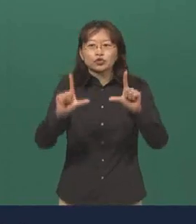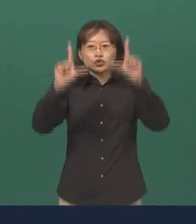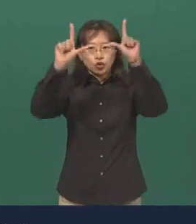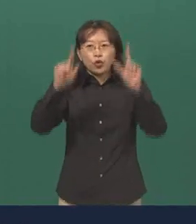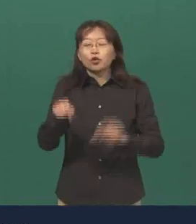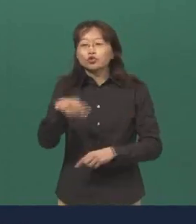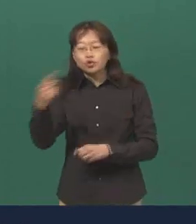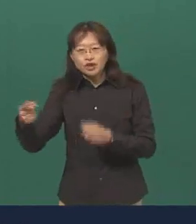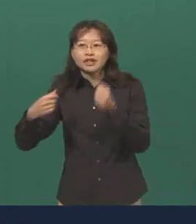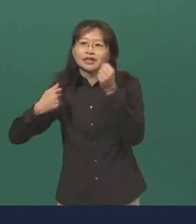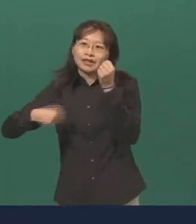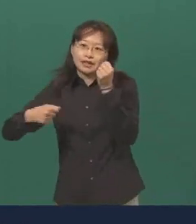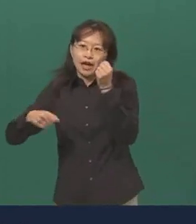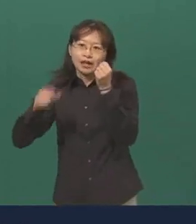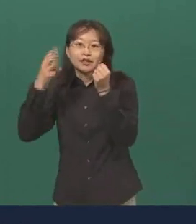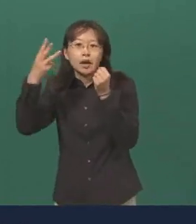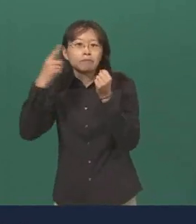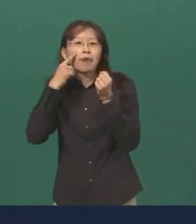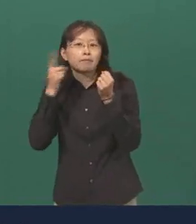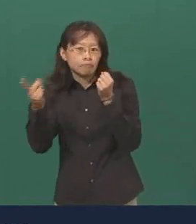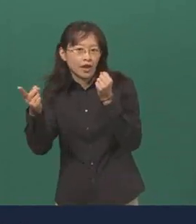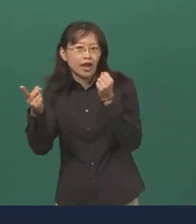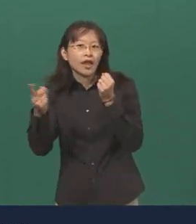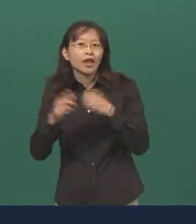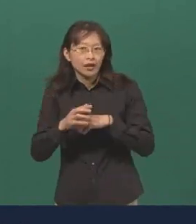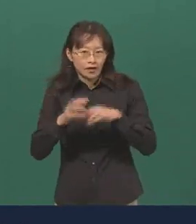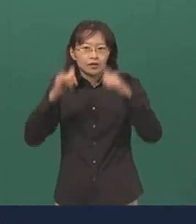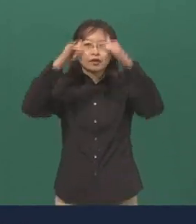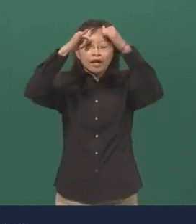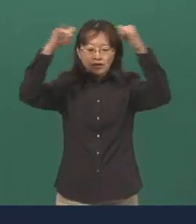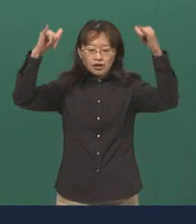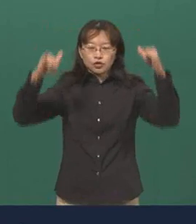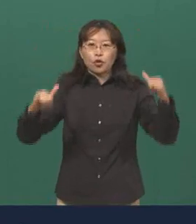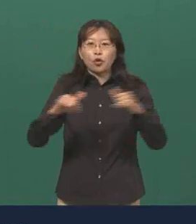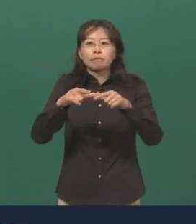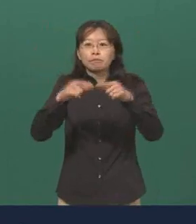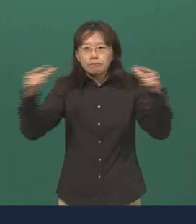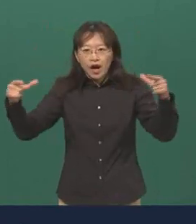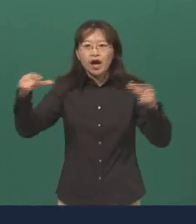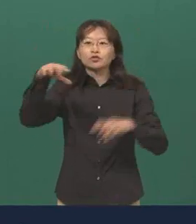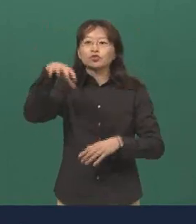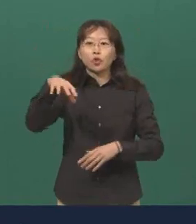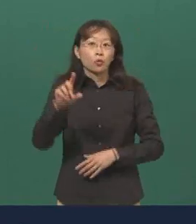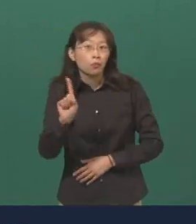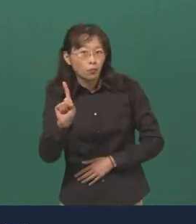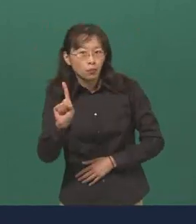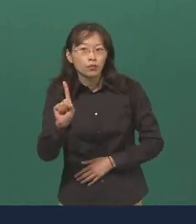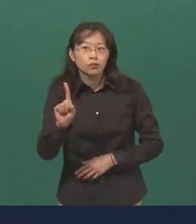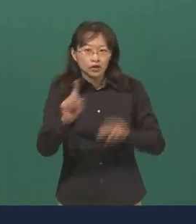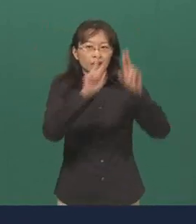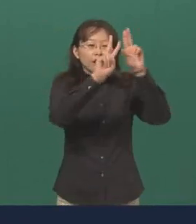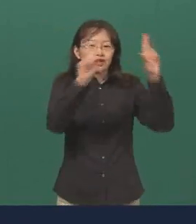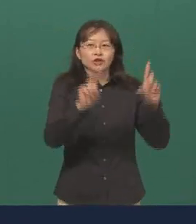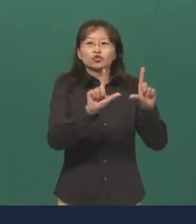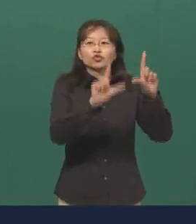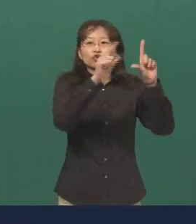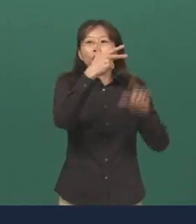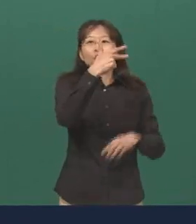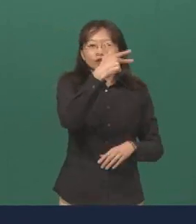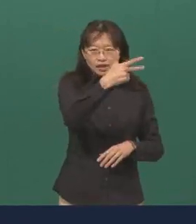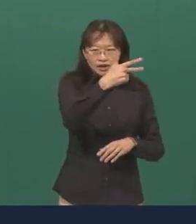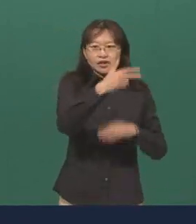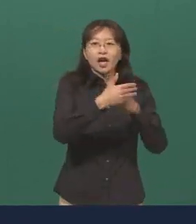沖縄、東京に次いで滋賀県は全国3位となっています。市や町別に見てみると